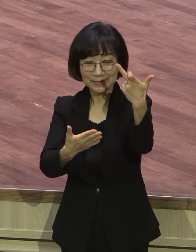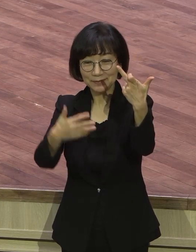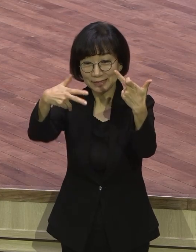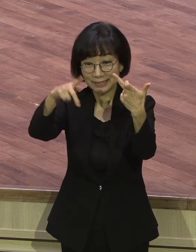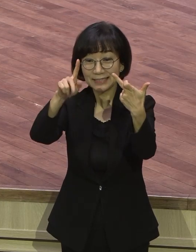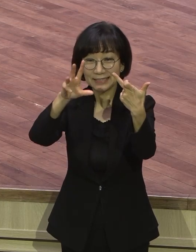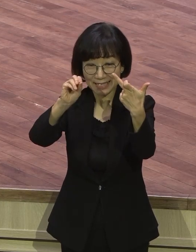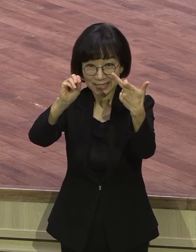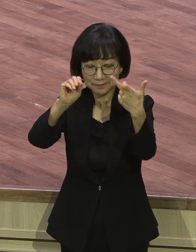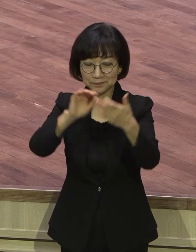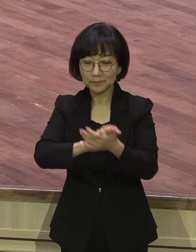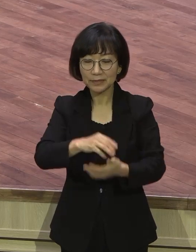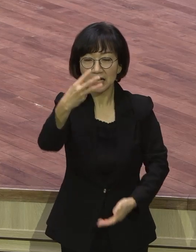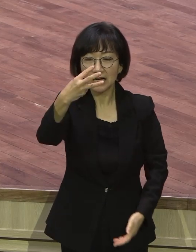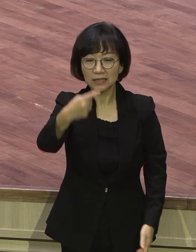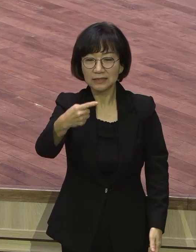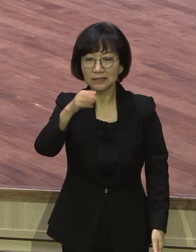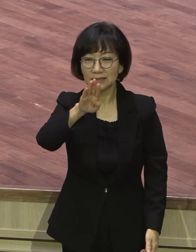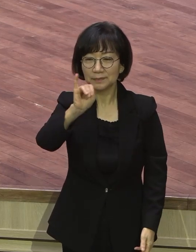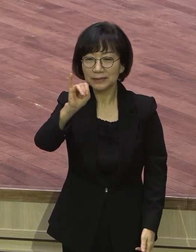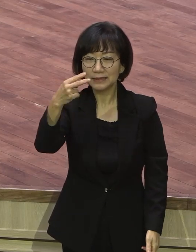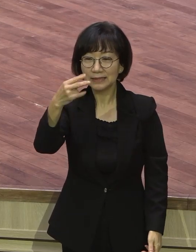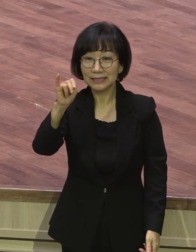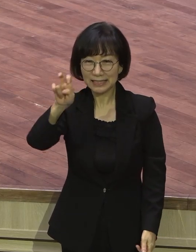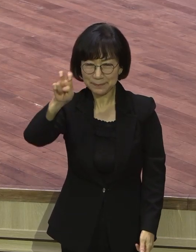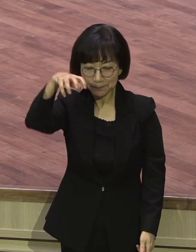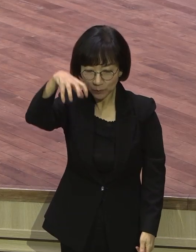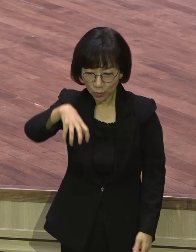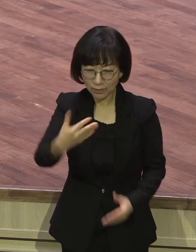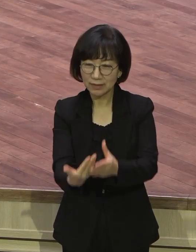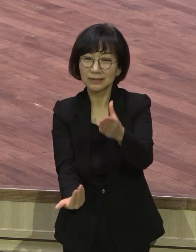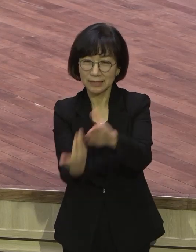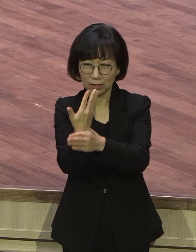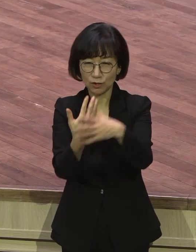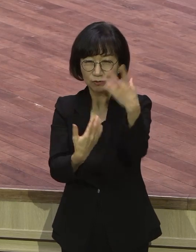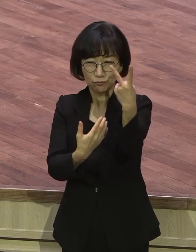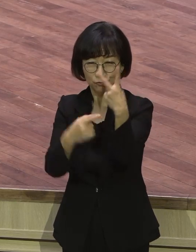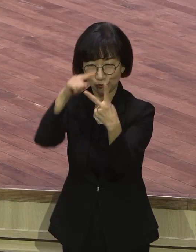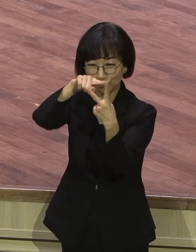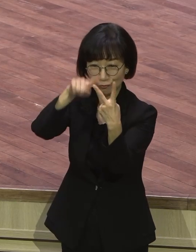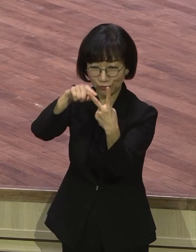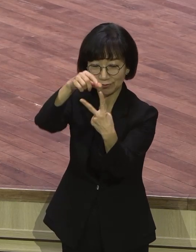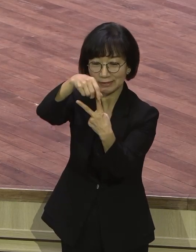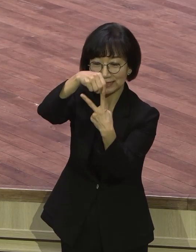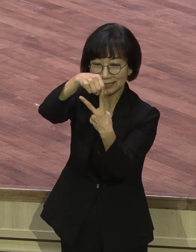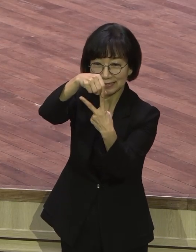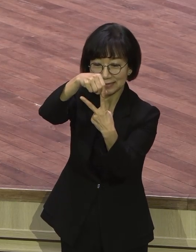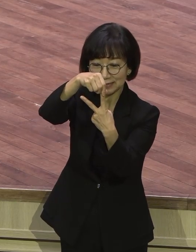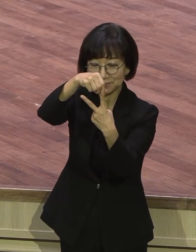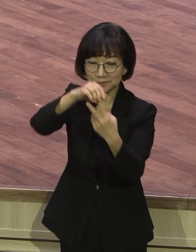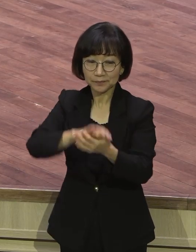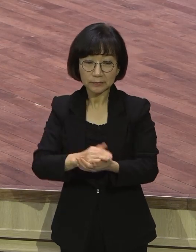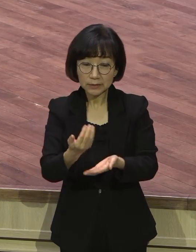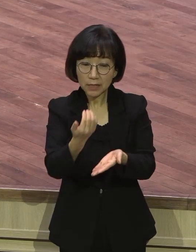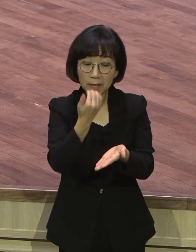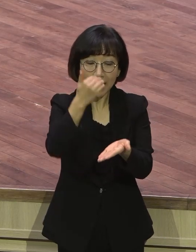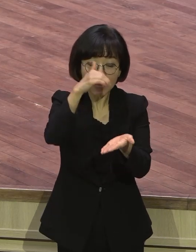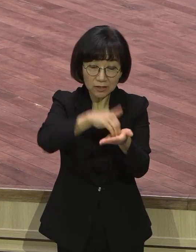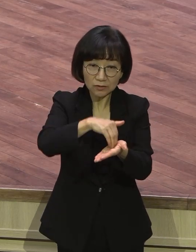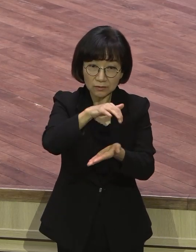러비디움에서 일어난 두 가지 사건이 나옵니다. 하나는 반석에 대해 샘물이